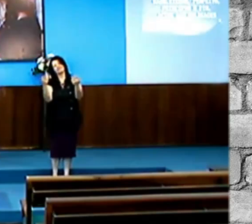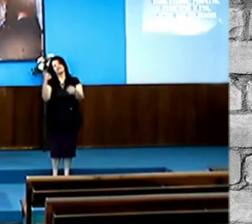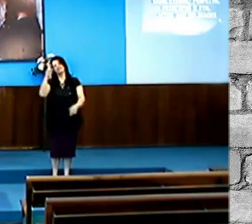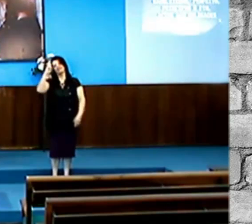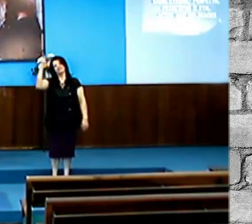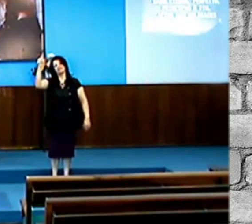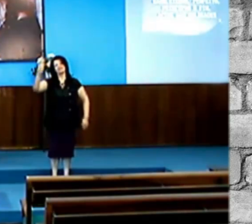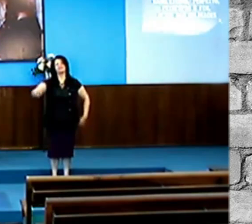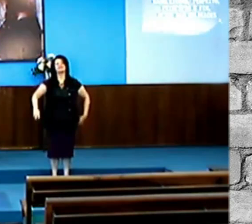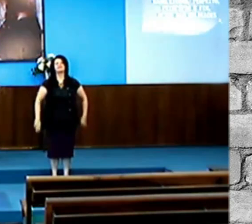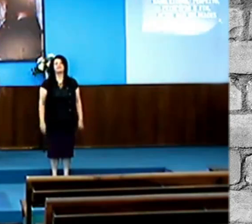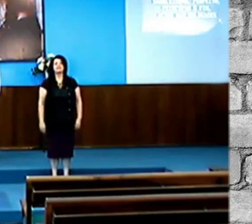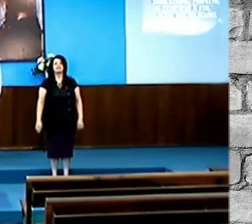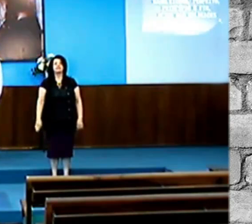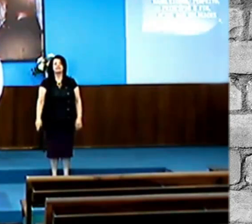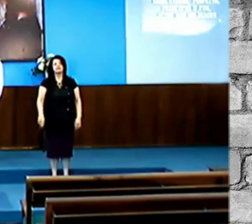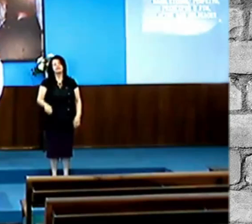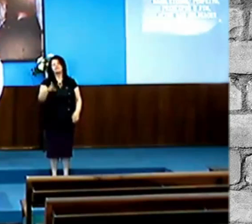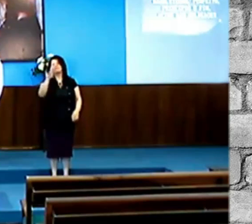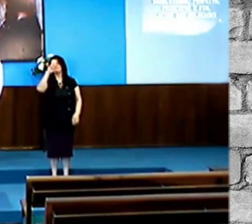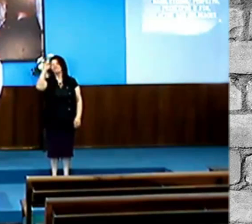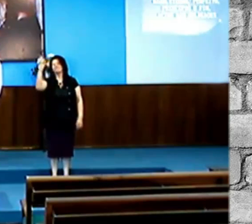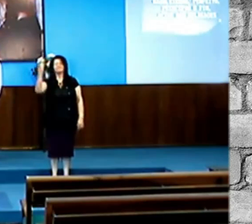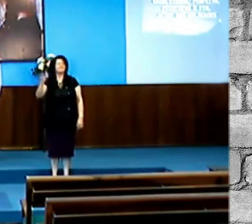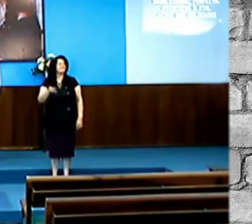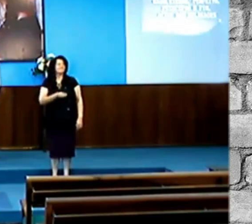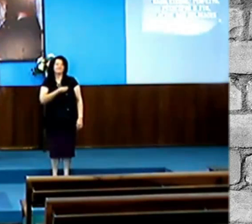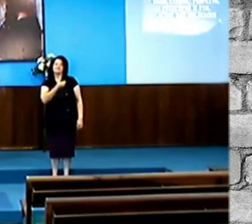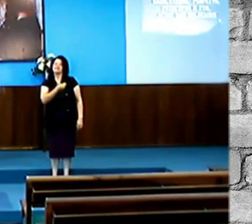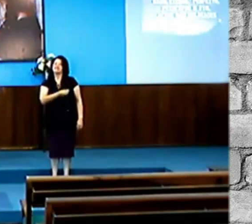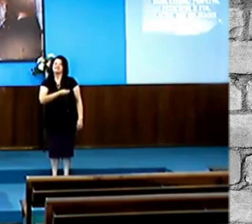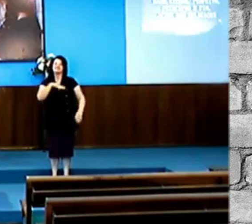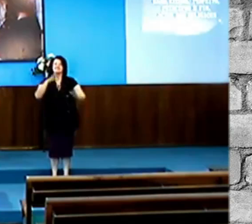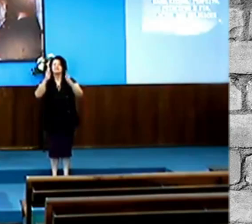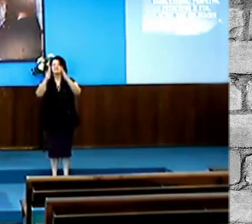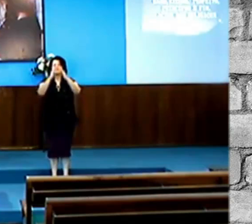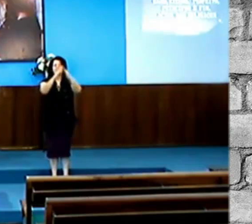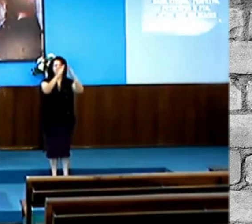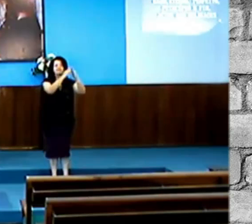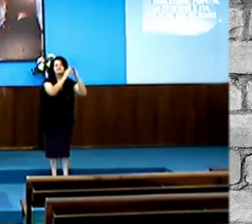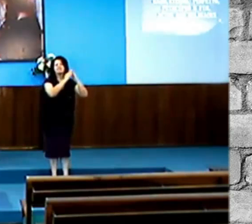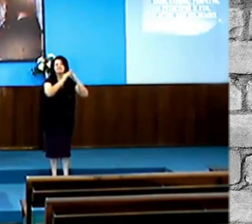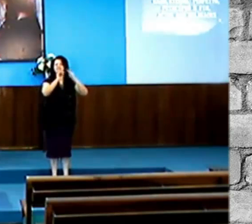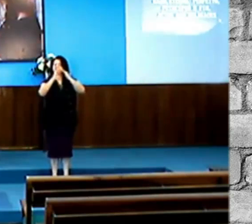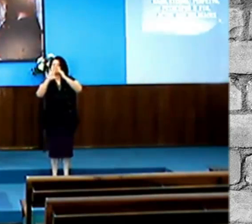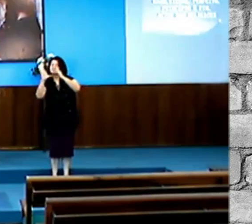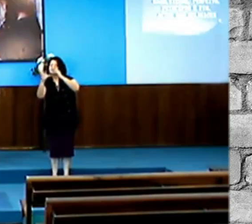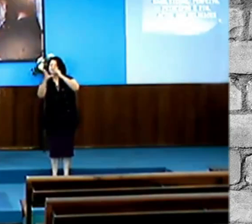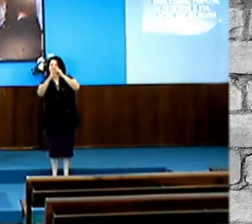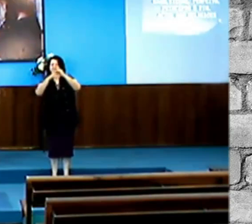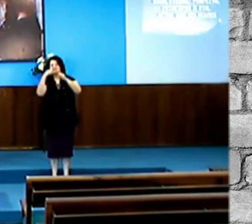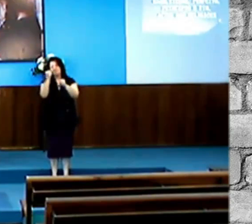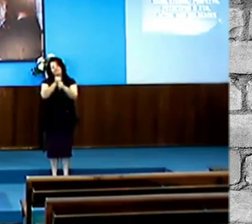és. Tu não habitas em tendas, nem em